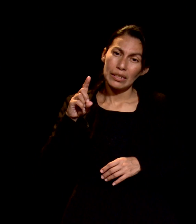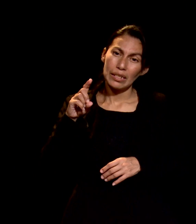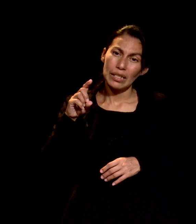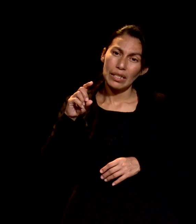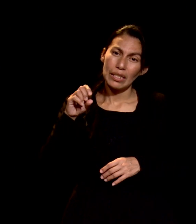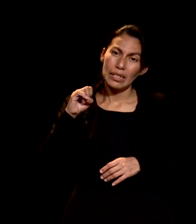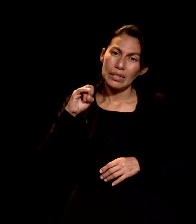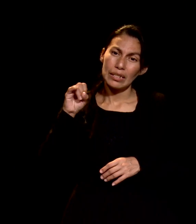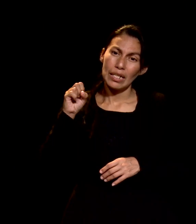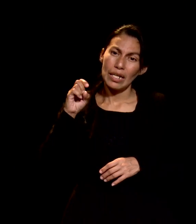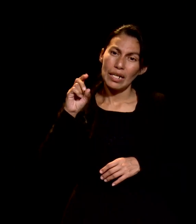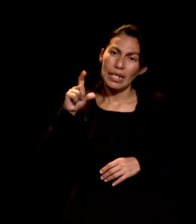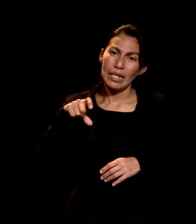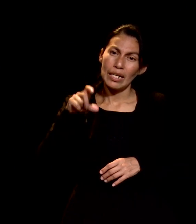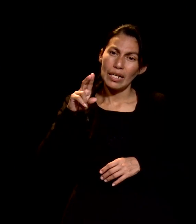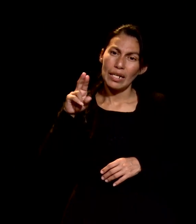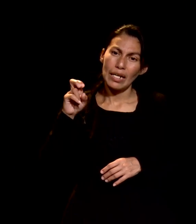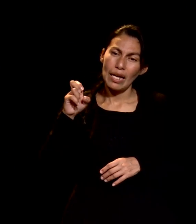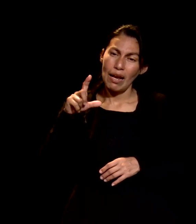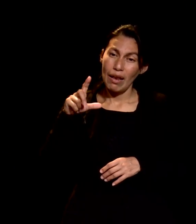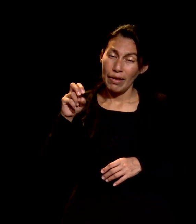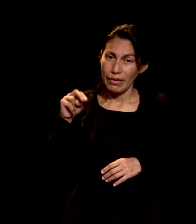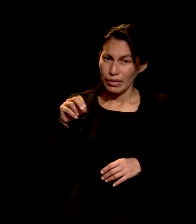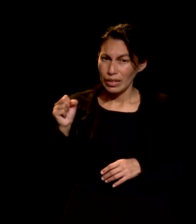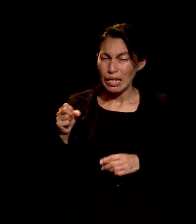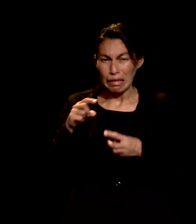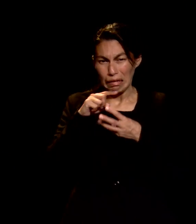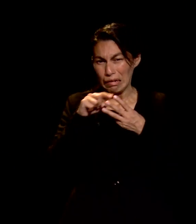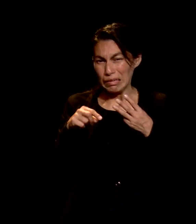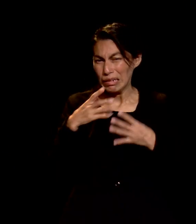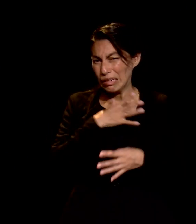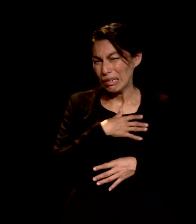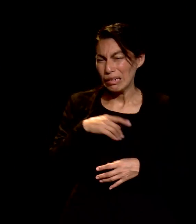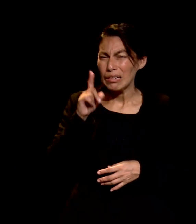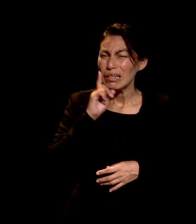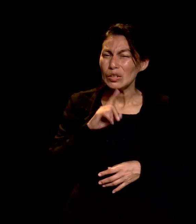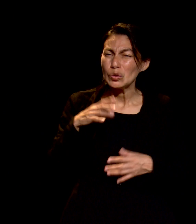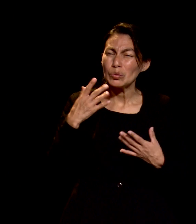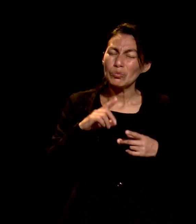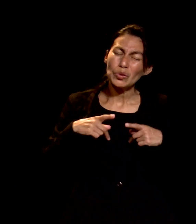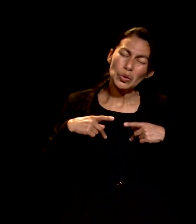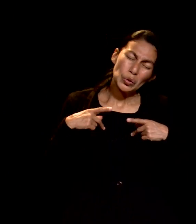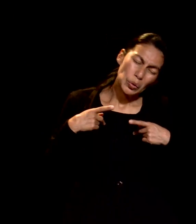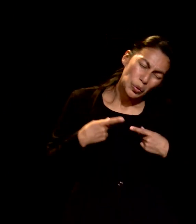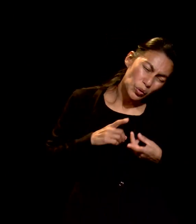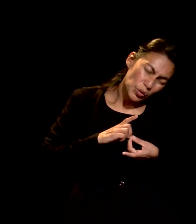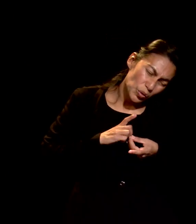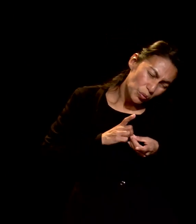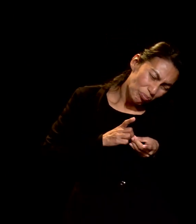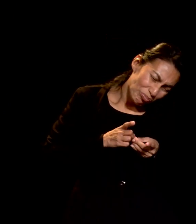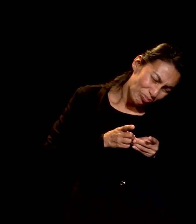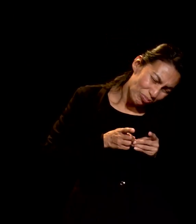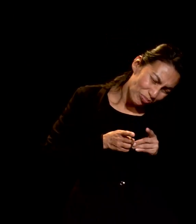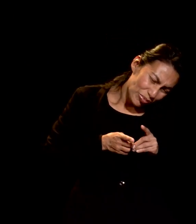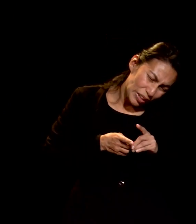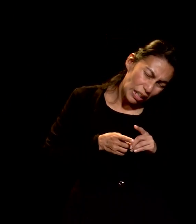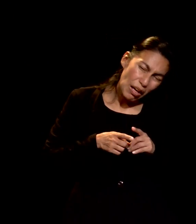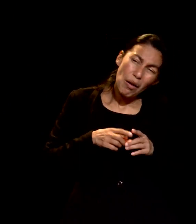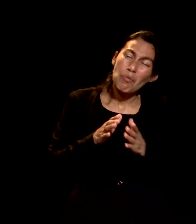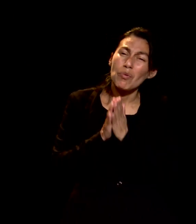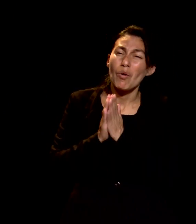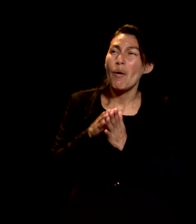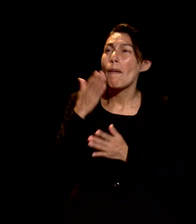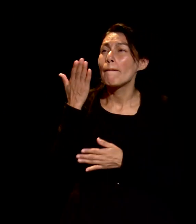Tienen Y depresión Para que se entreguen A Dios Y que el Espíritu Los llene Sin duda alguna Porque la paz Es